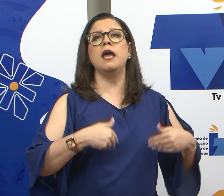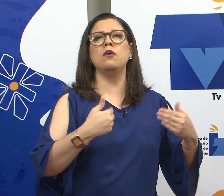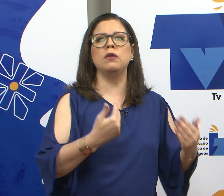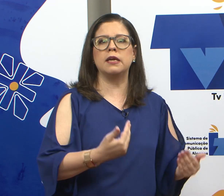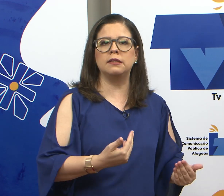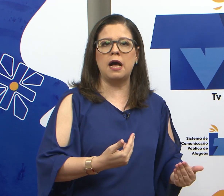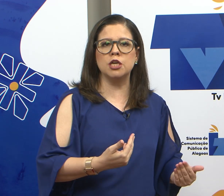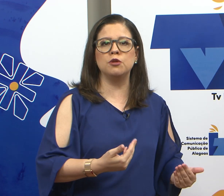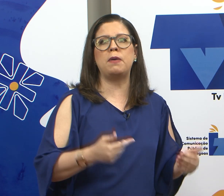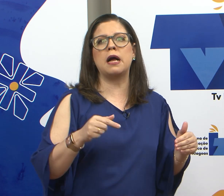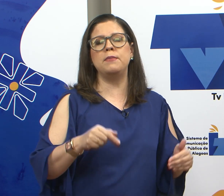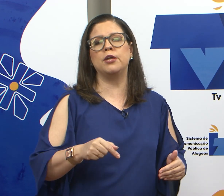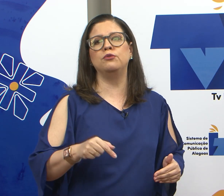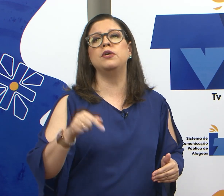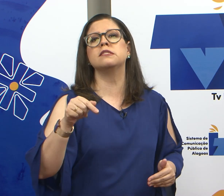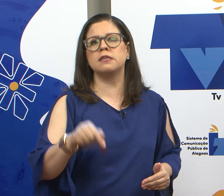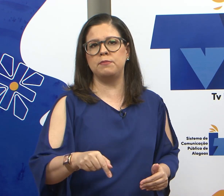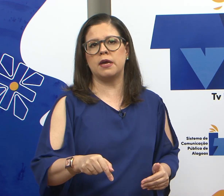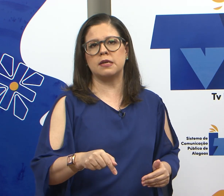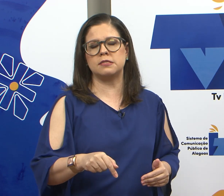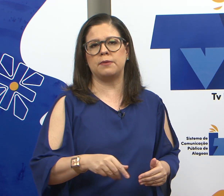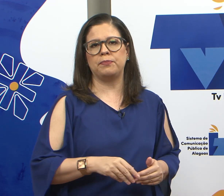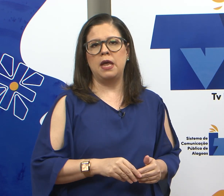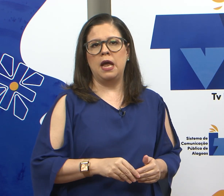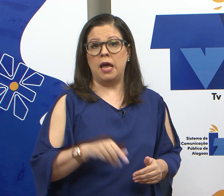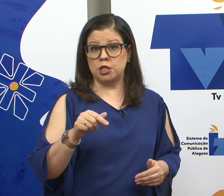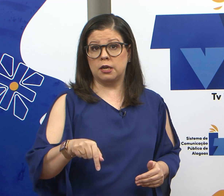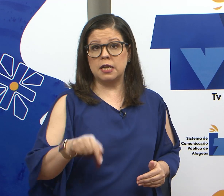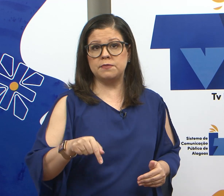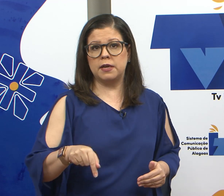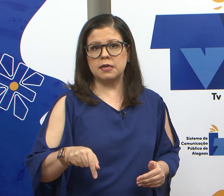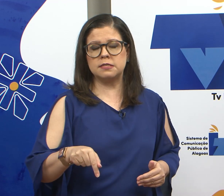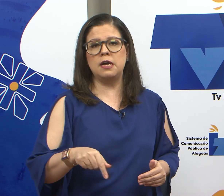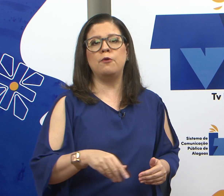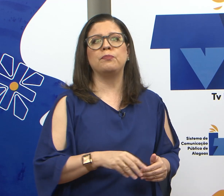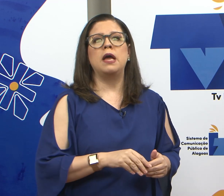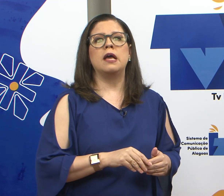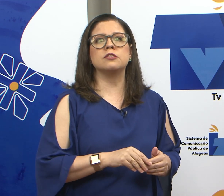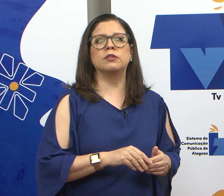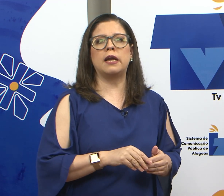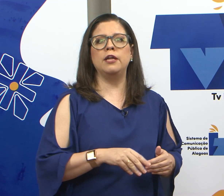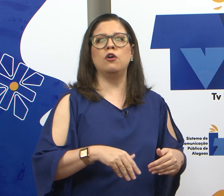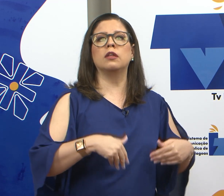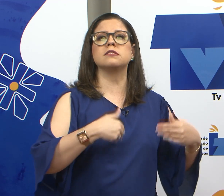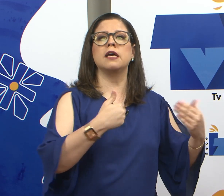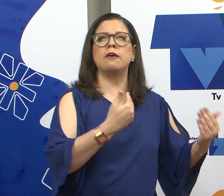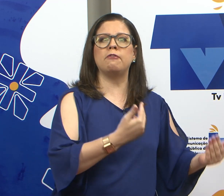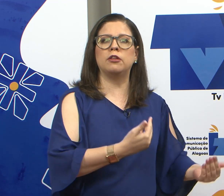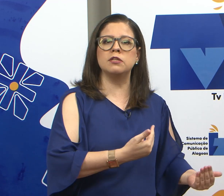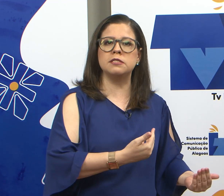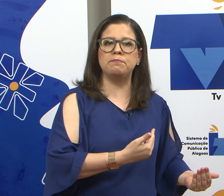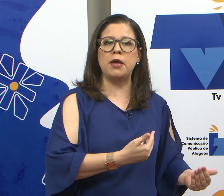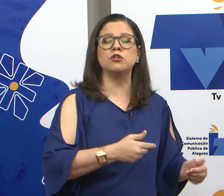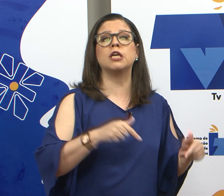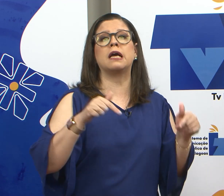regularidade no pagamento do ICMS esta classificação resultará em notas que reflete o desempenho de